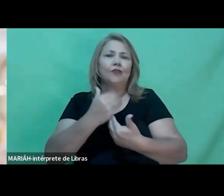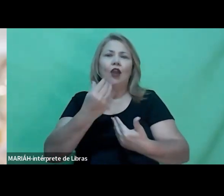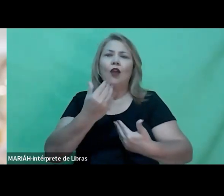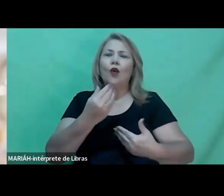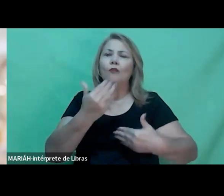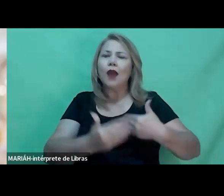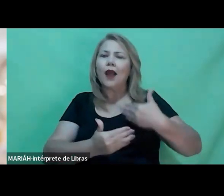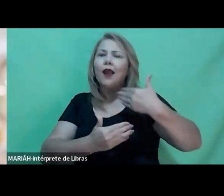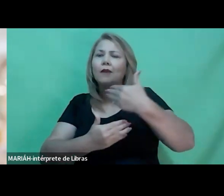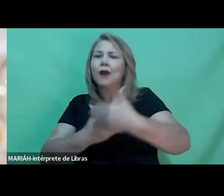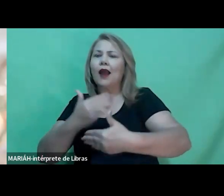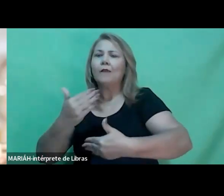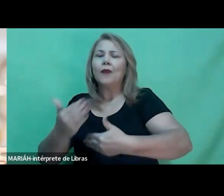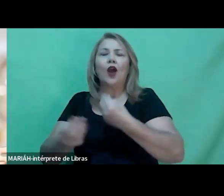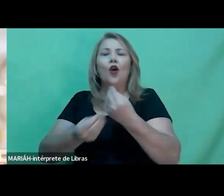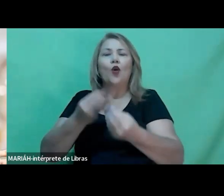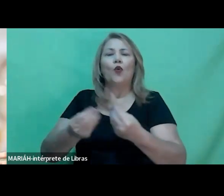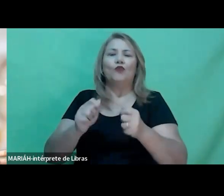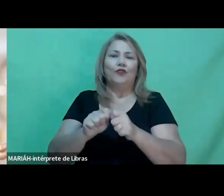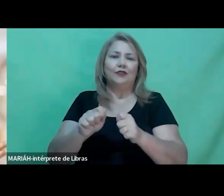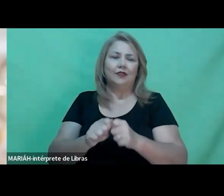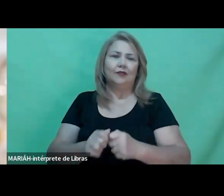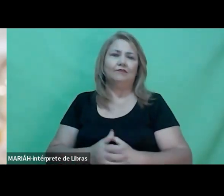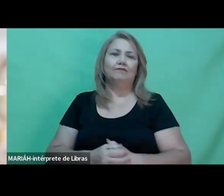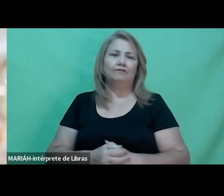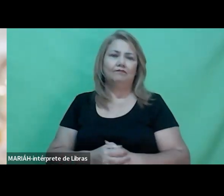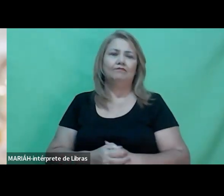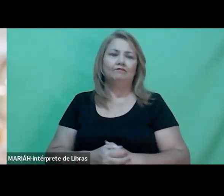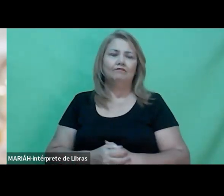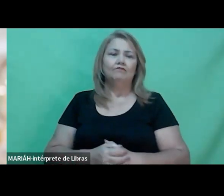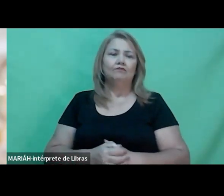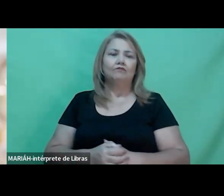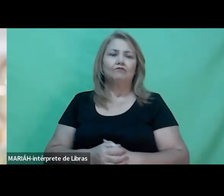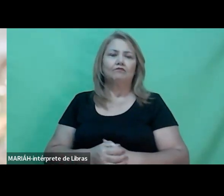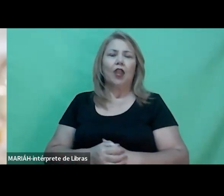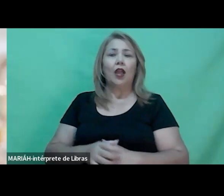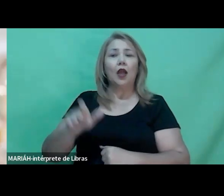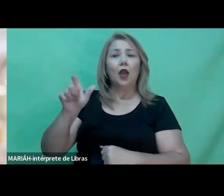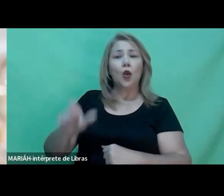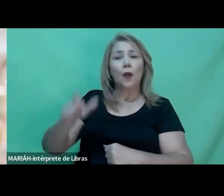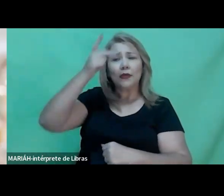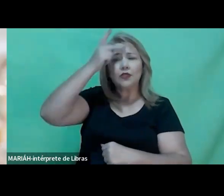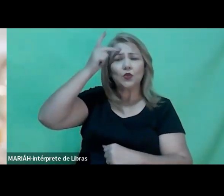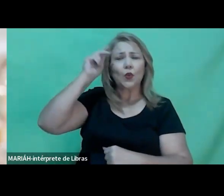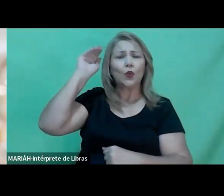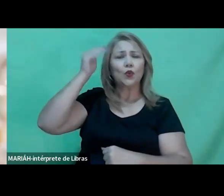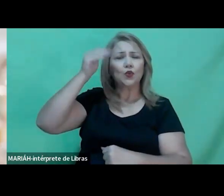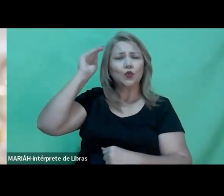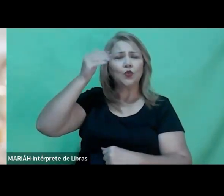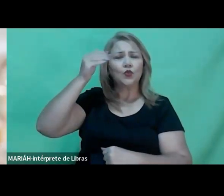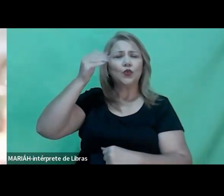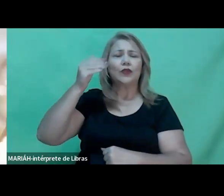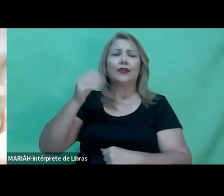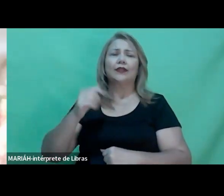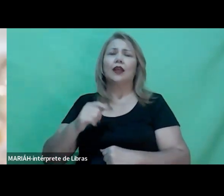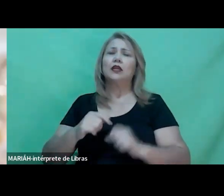pueden dar para poder desarrollar cualquier tipo de acción con una persona sordociega hay que echarlo a la basura